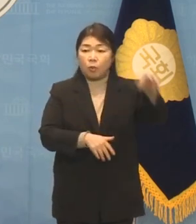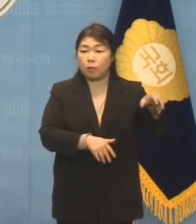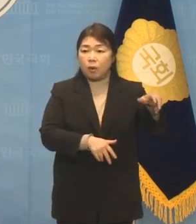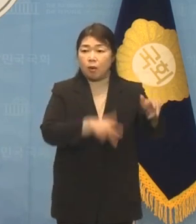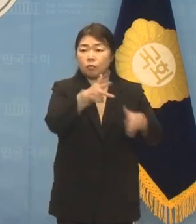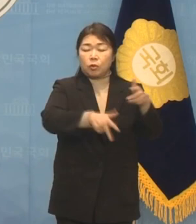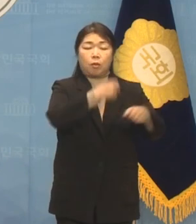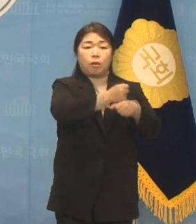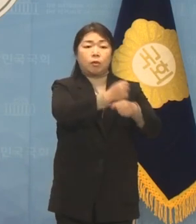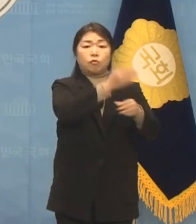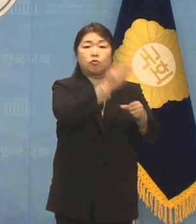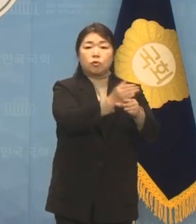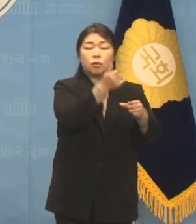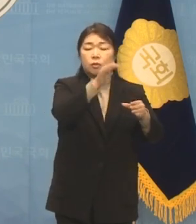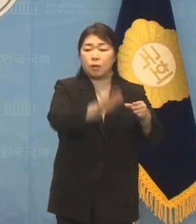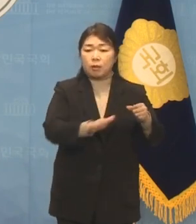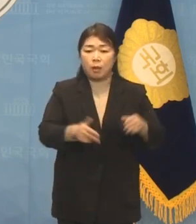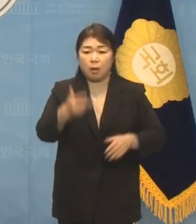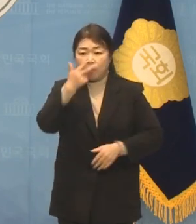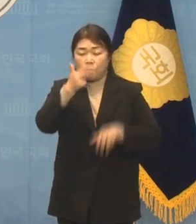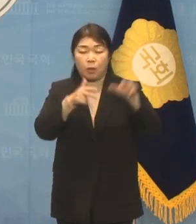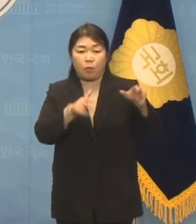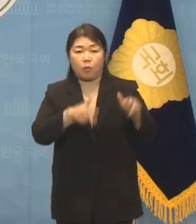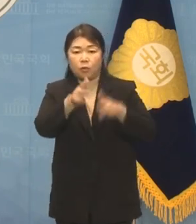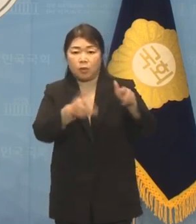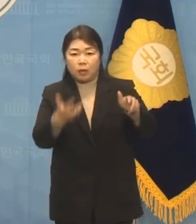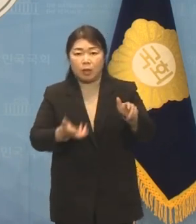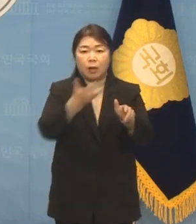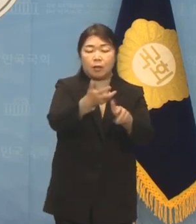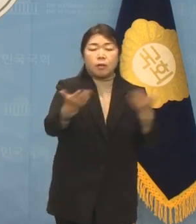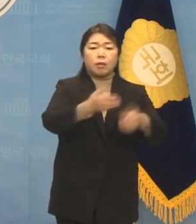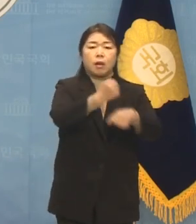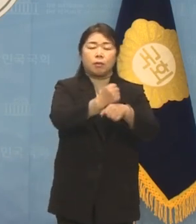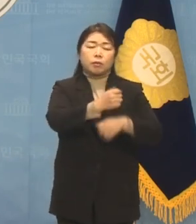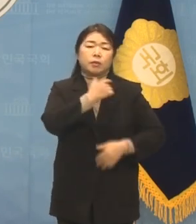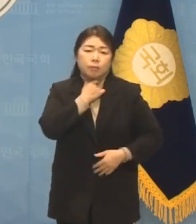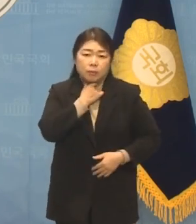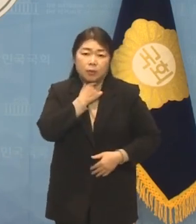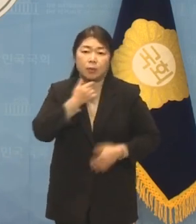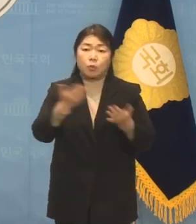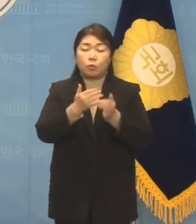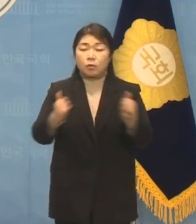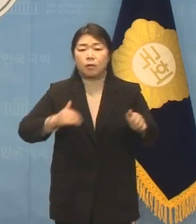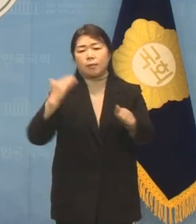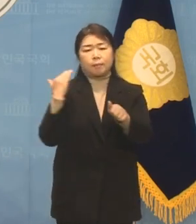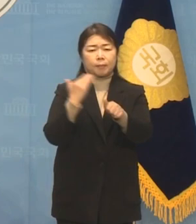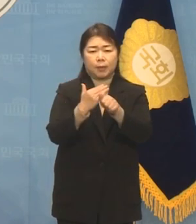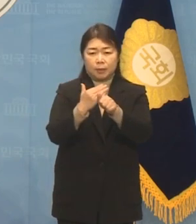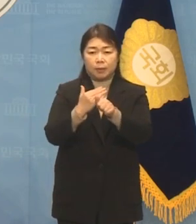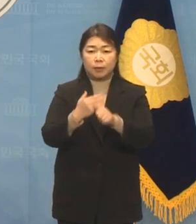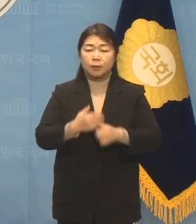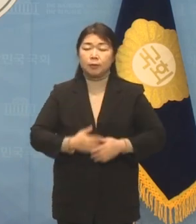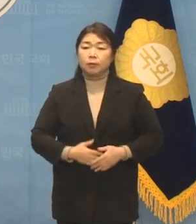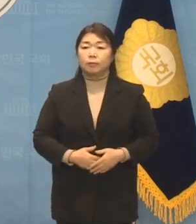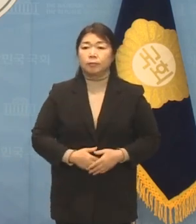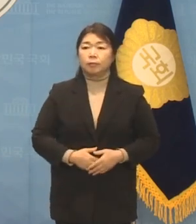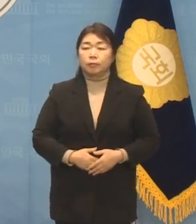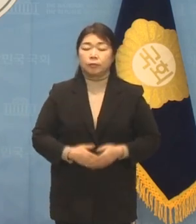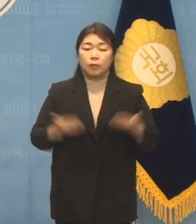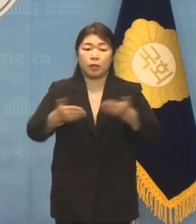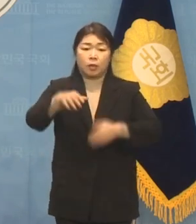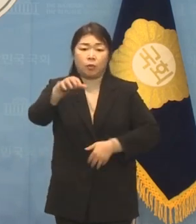있지만 평택에 가서라도 일하겠다는 노동자들을 해고하겠다고 나섰습니다.